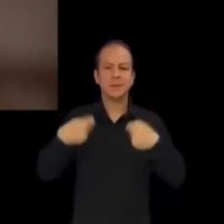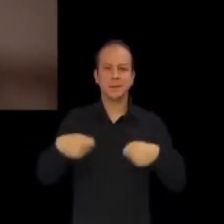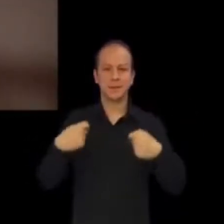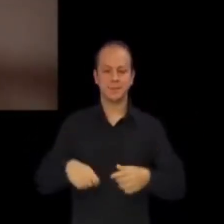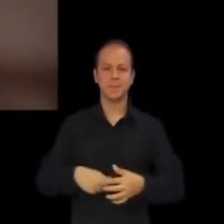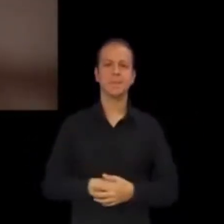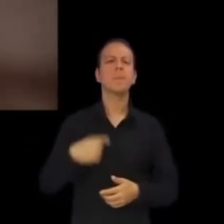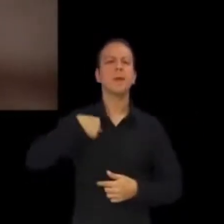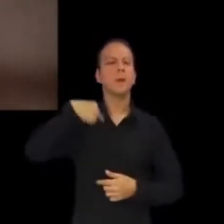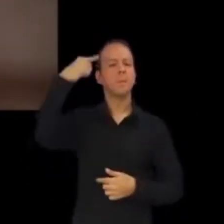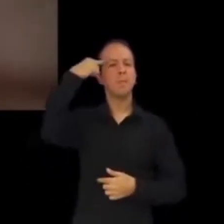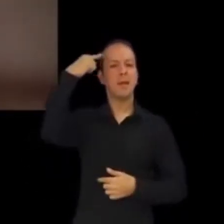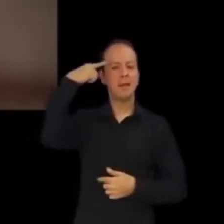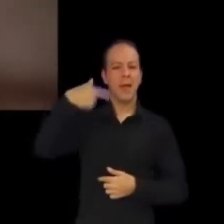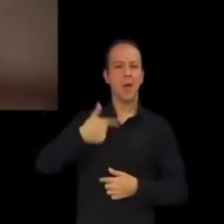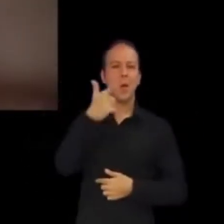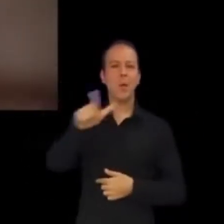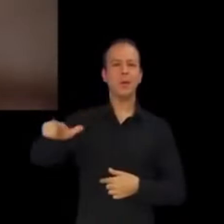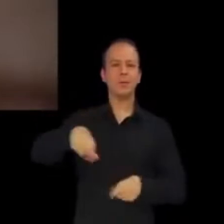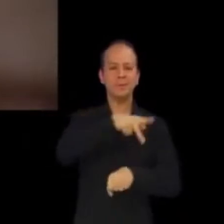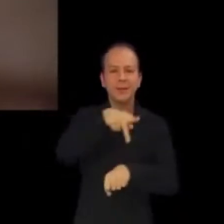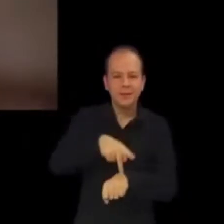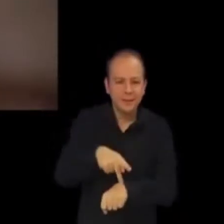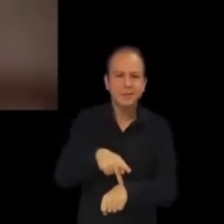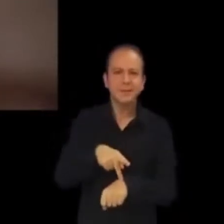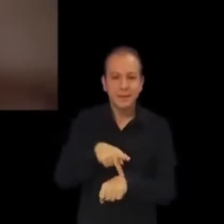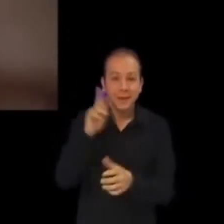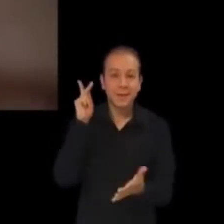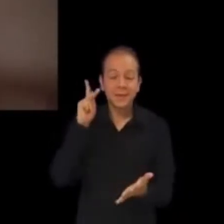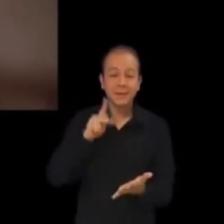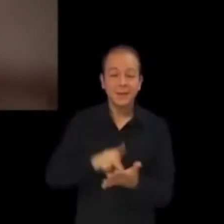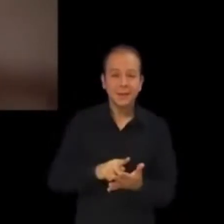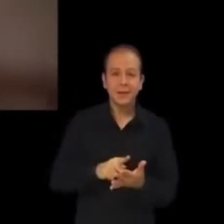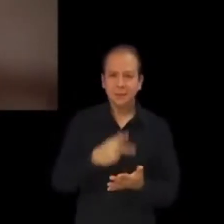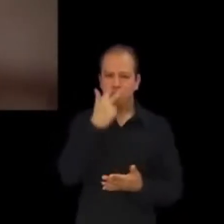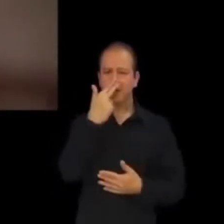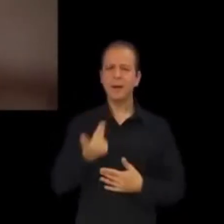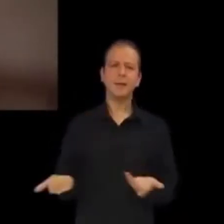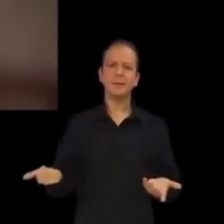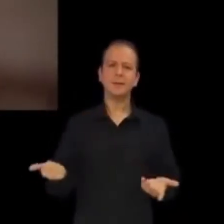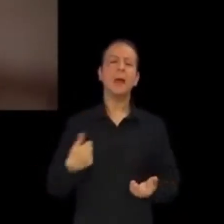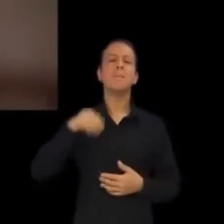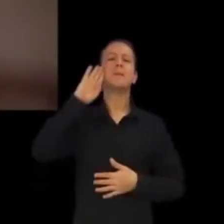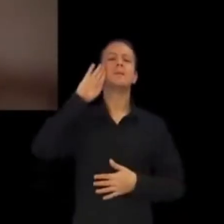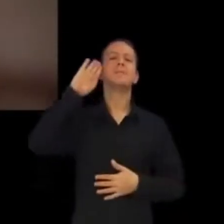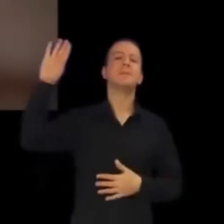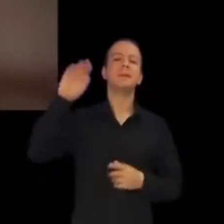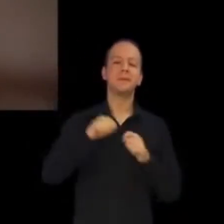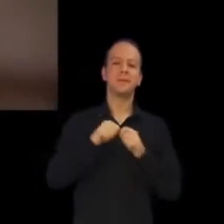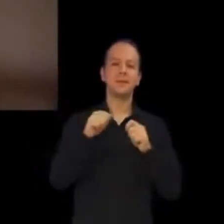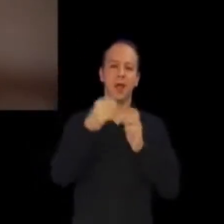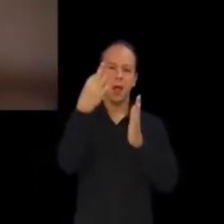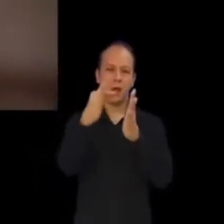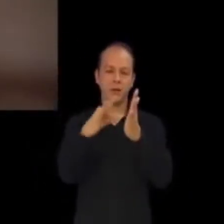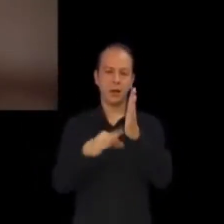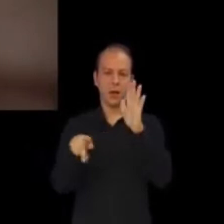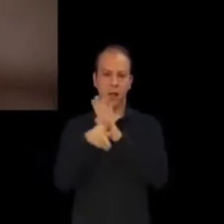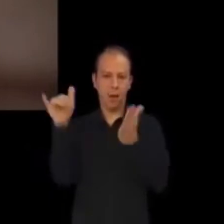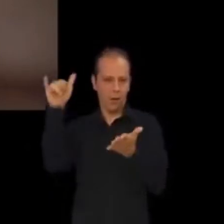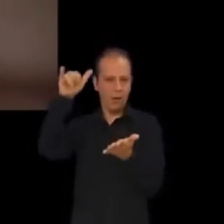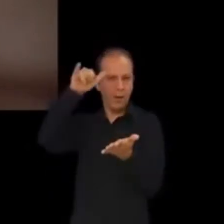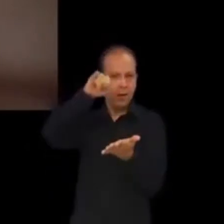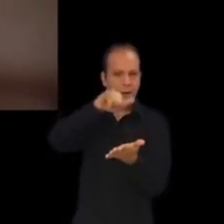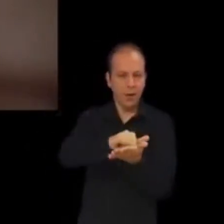treino. Não mata pessoas, sempre pensa que eu sou de traseiro. Sempre. Leonardo Castilho. Ah, principalmente quando for fazer isso